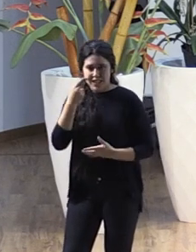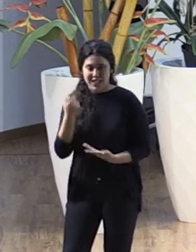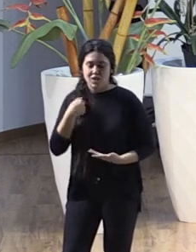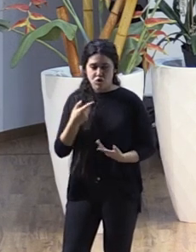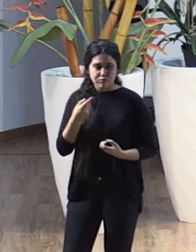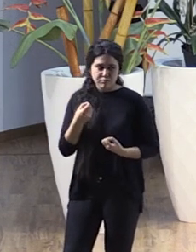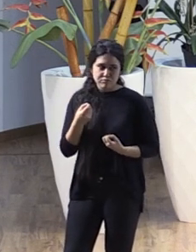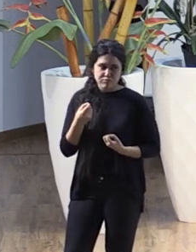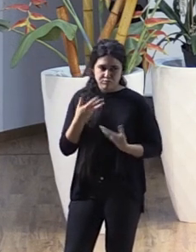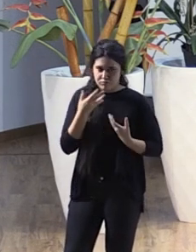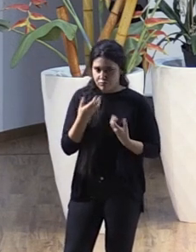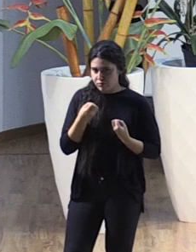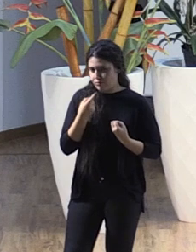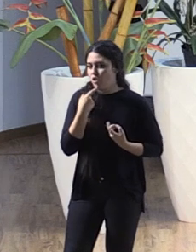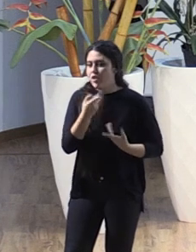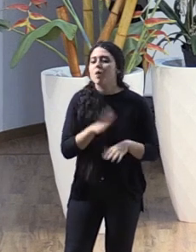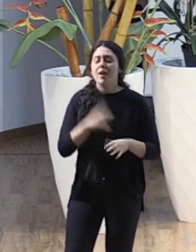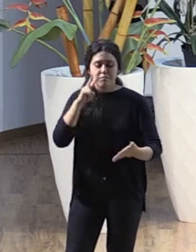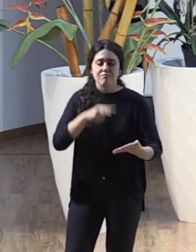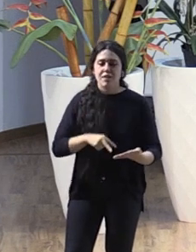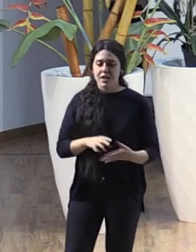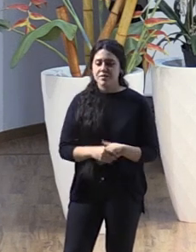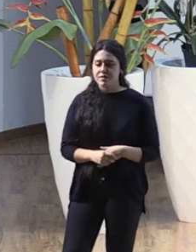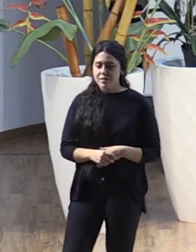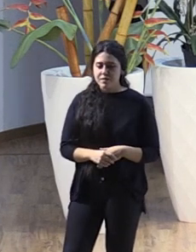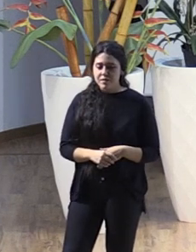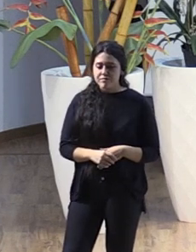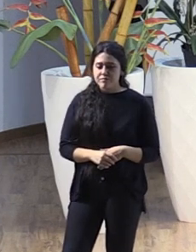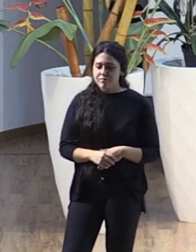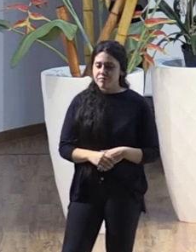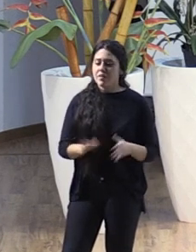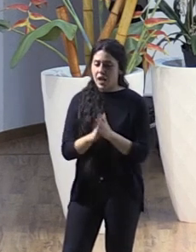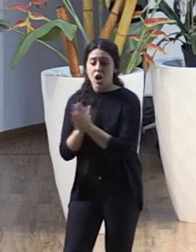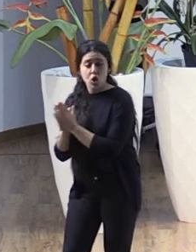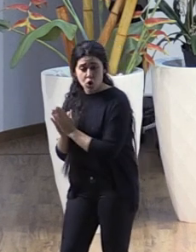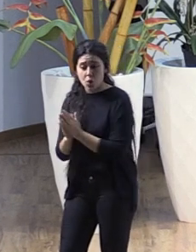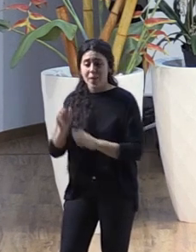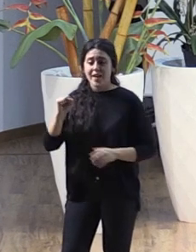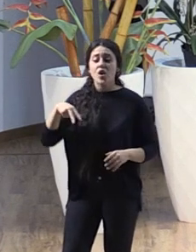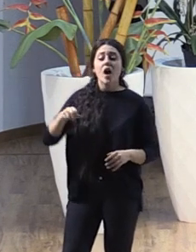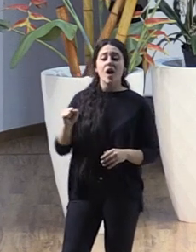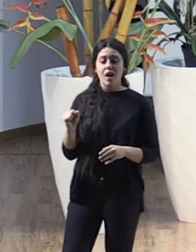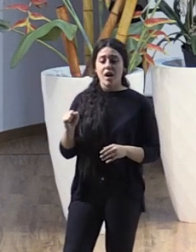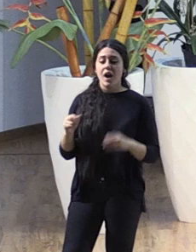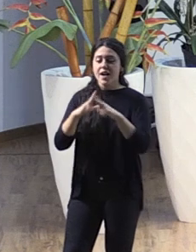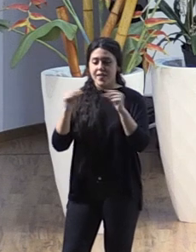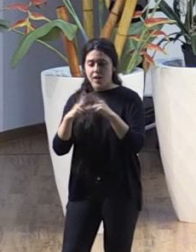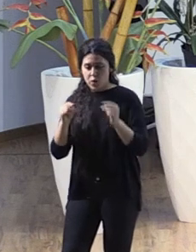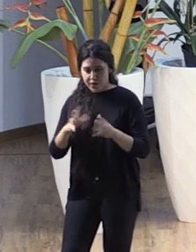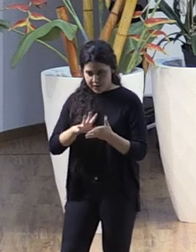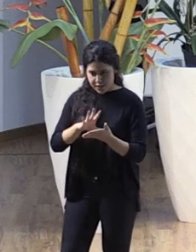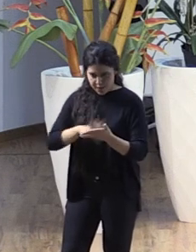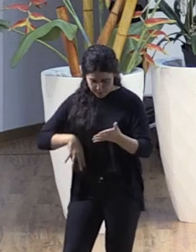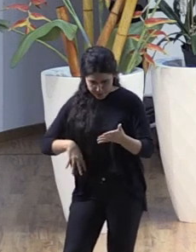vistazo. Recogía también a una compañera de la Universidad de Barcelona, Ana Novella, que ella plantea mucho que es